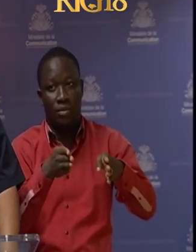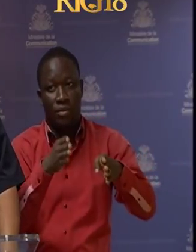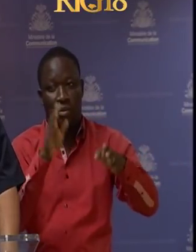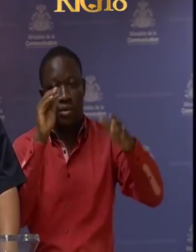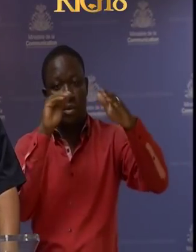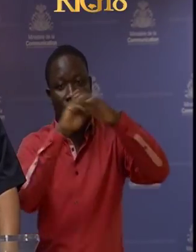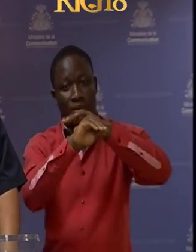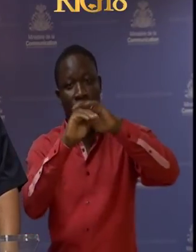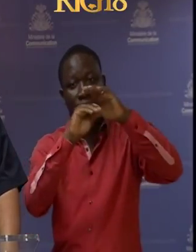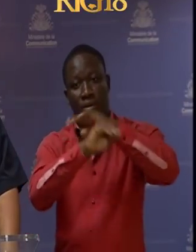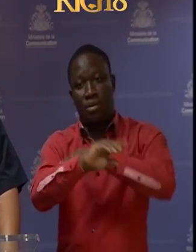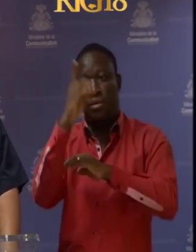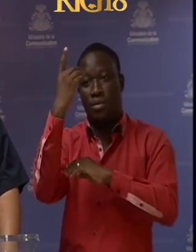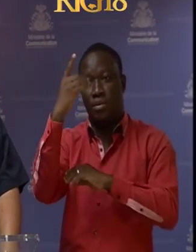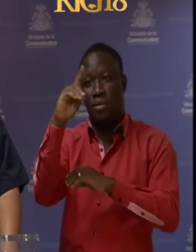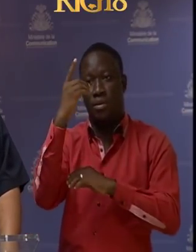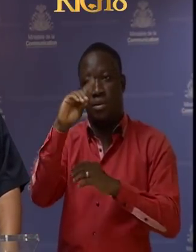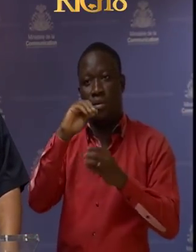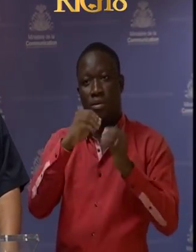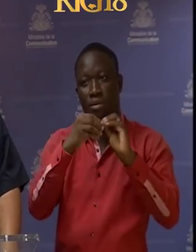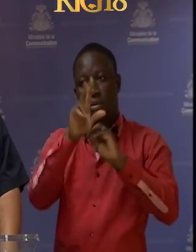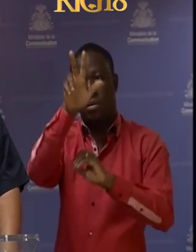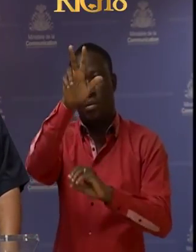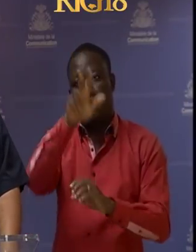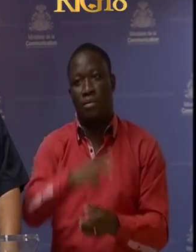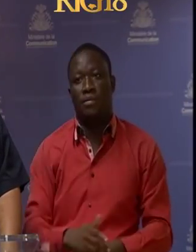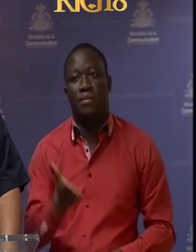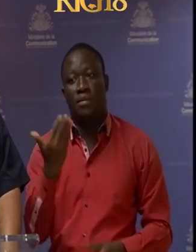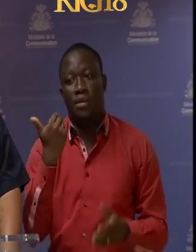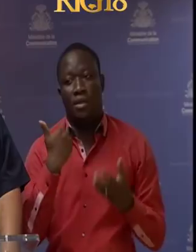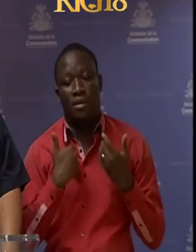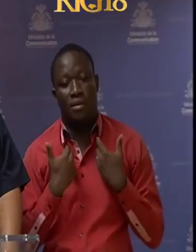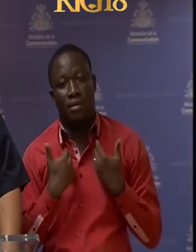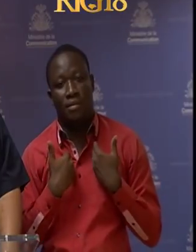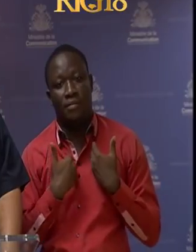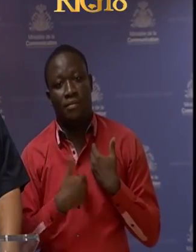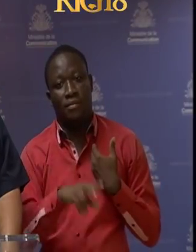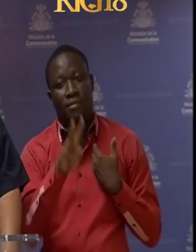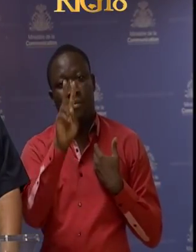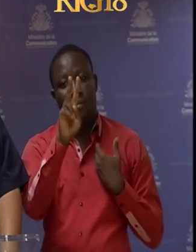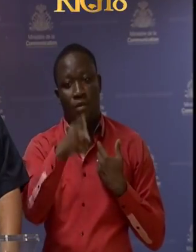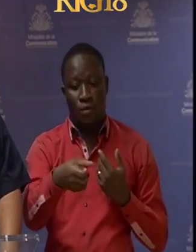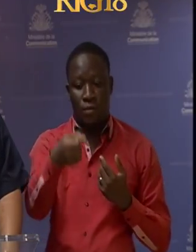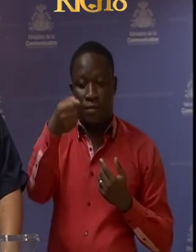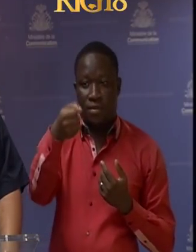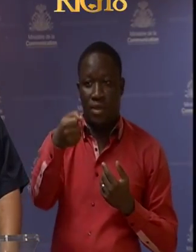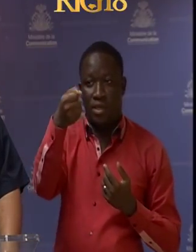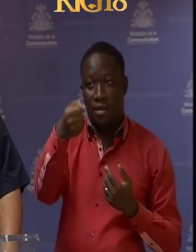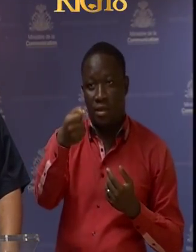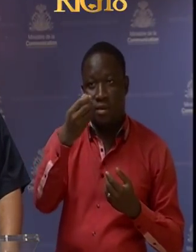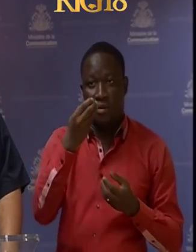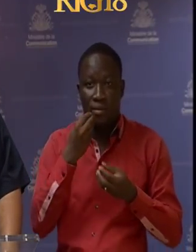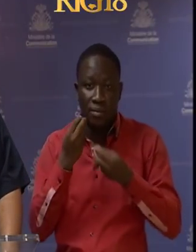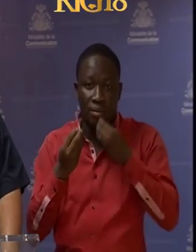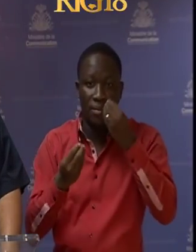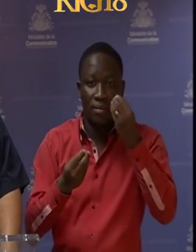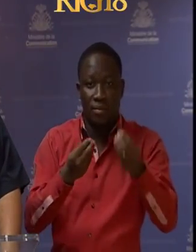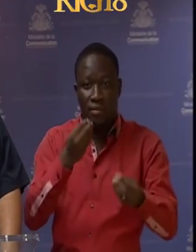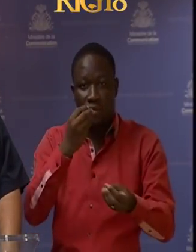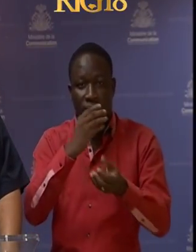bureau central nous dans Delma 3. Te gen de kit alimentaire,